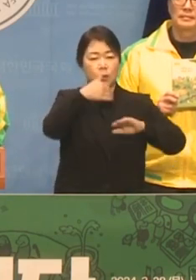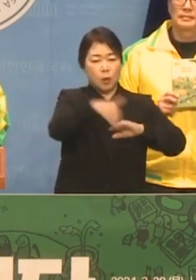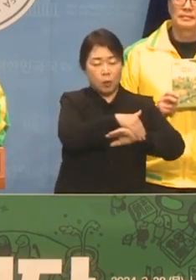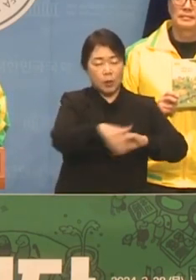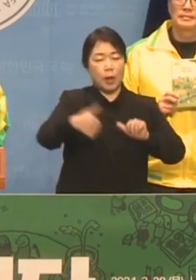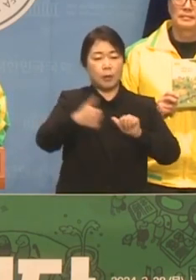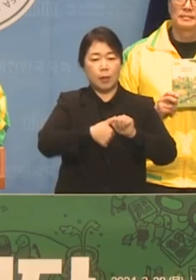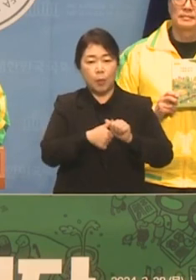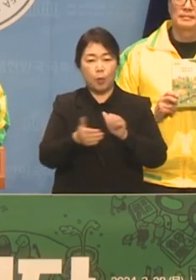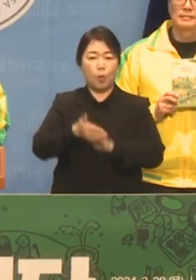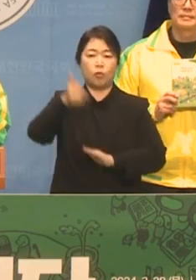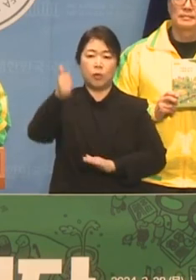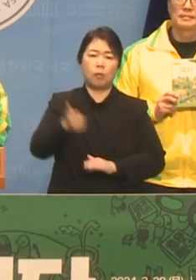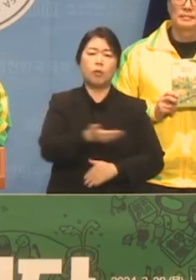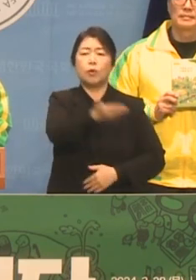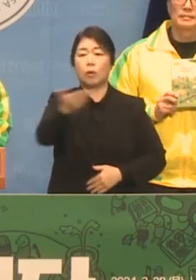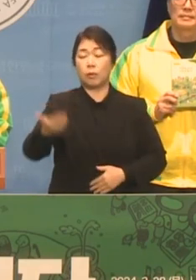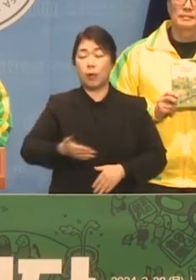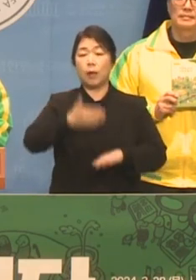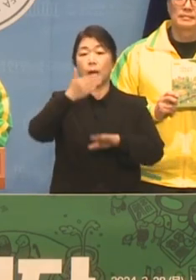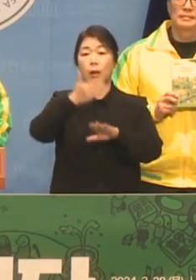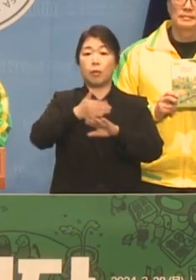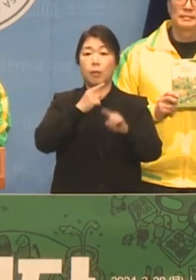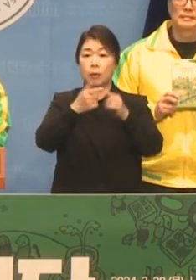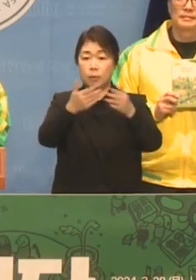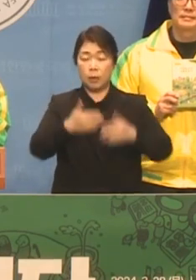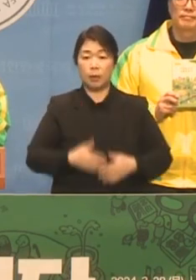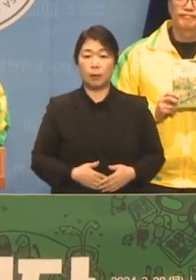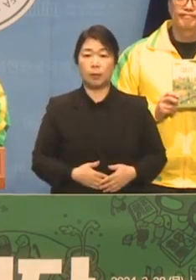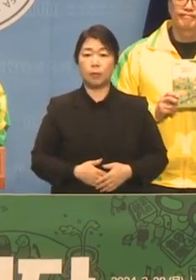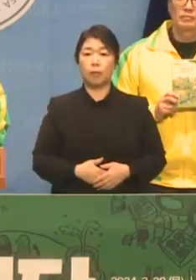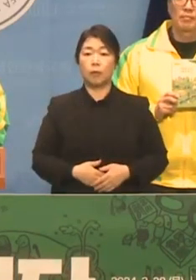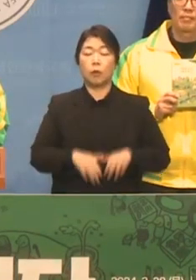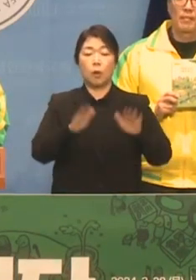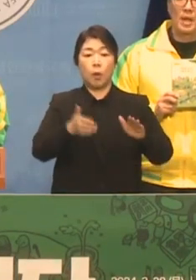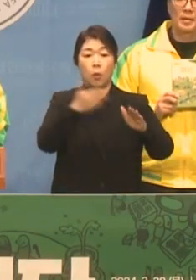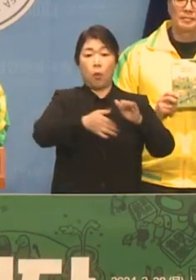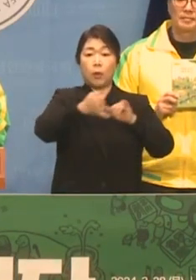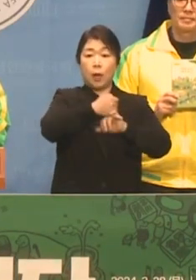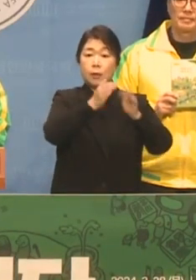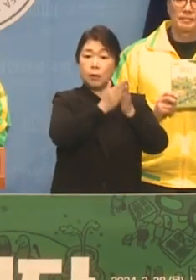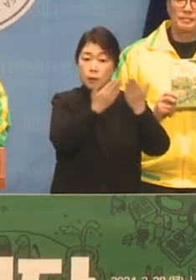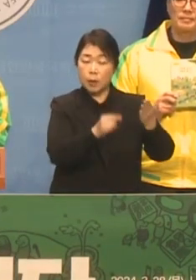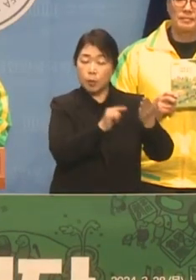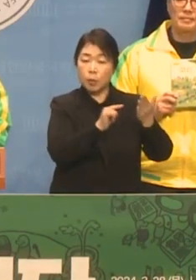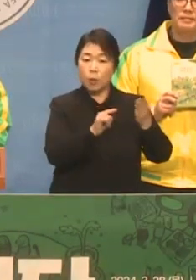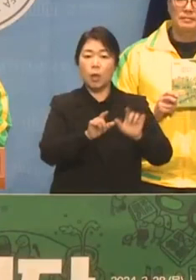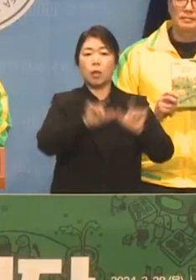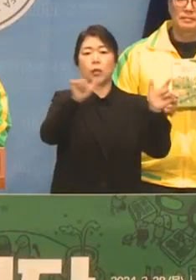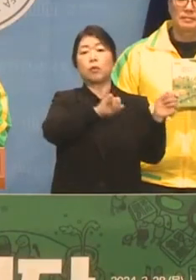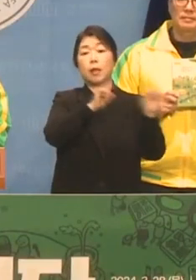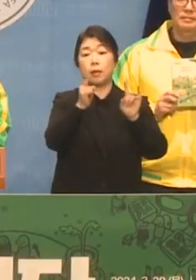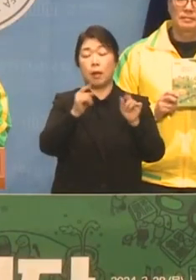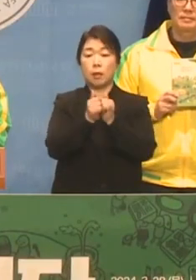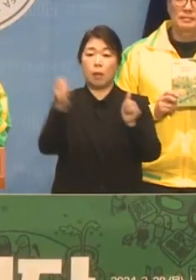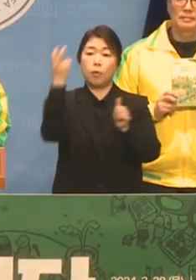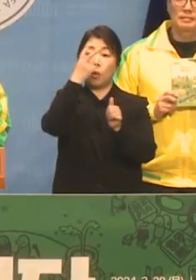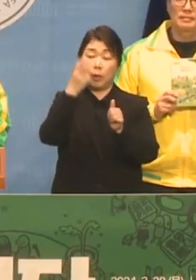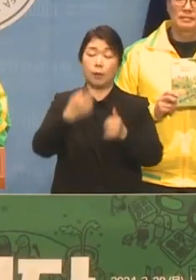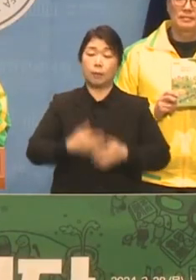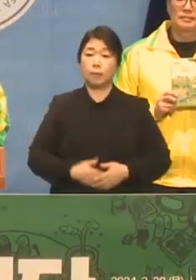노동해방 님들에게 감사의 인사를 전합니다 이번 공약 집의 제목은 기후를 살리다 사람을